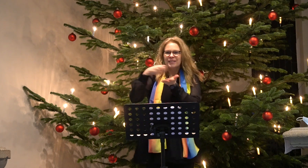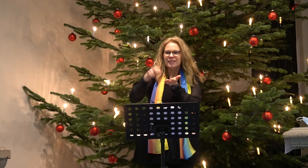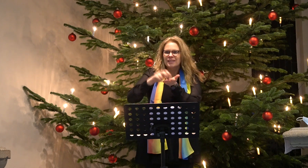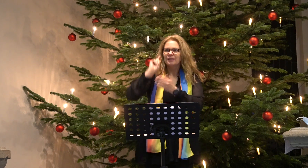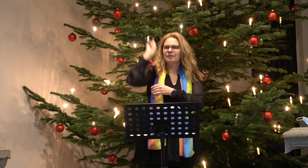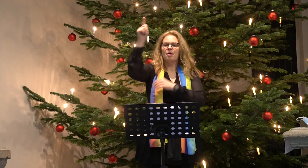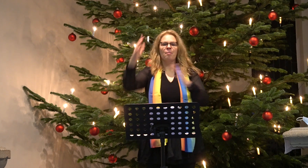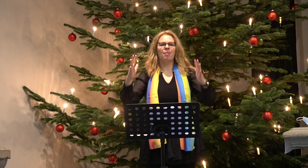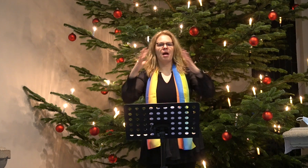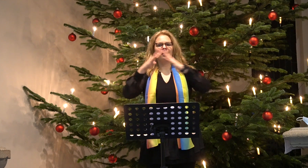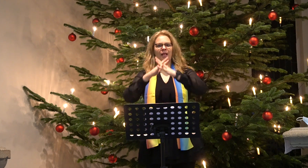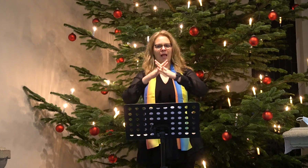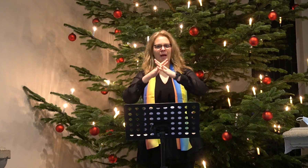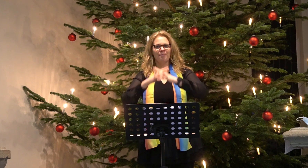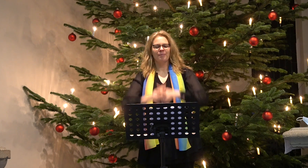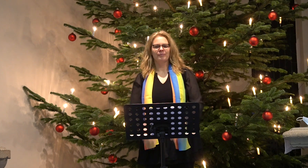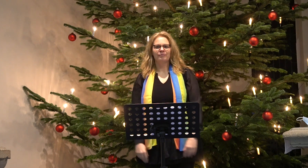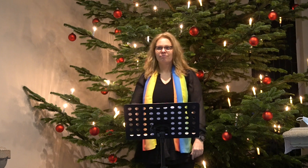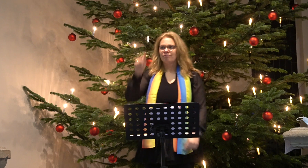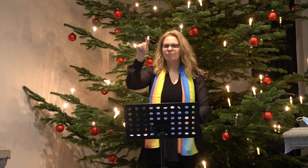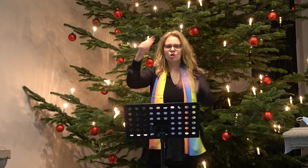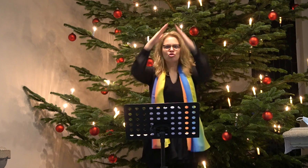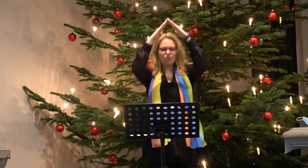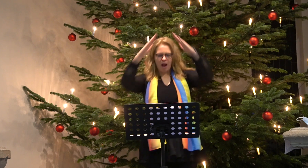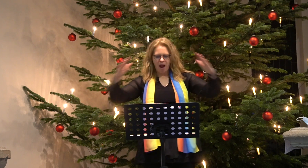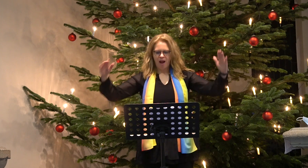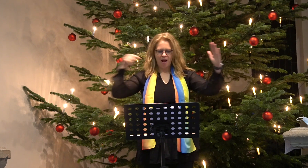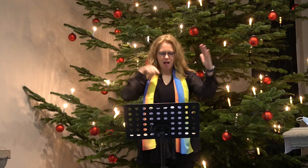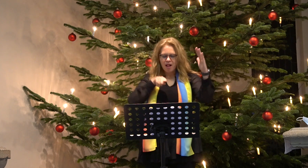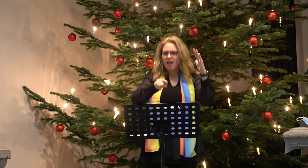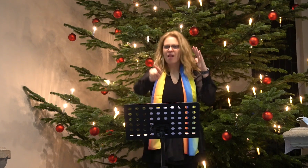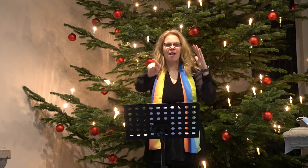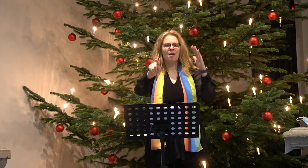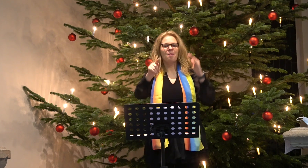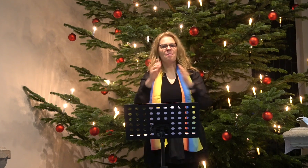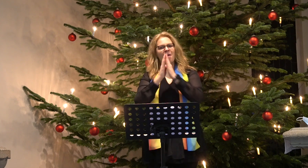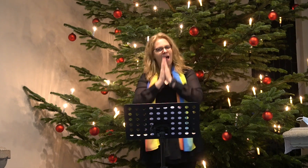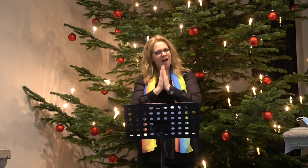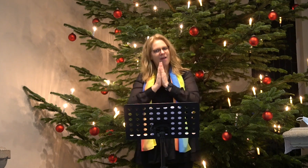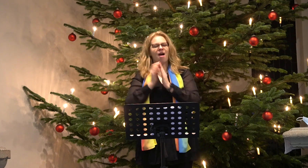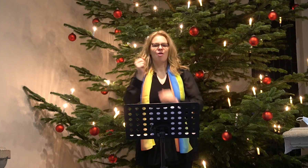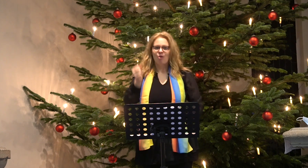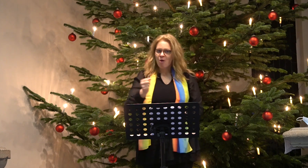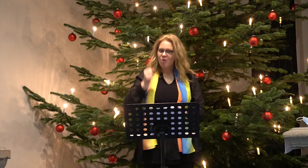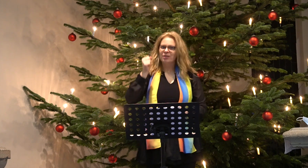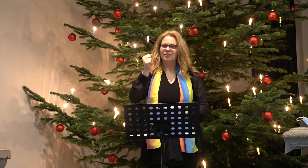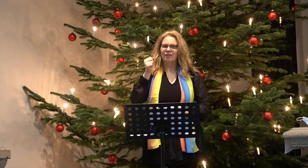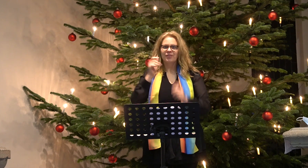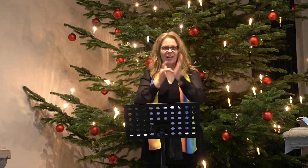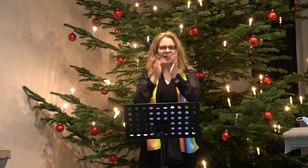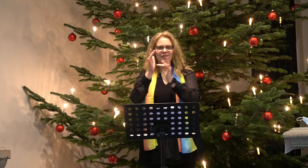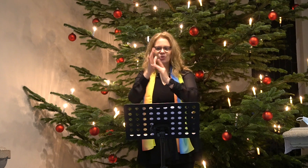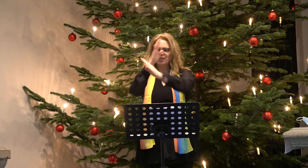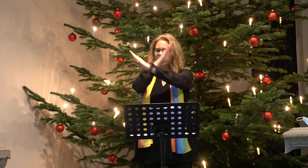Die Hirten laufen schnell zurück nach Bethlehem. Dort finden sie im Stall Maria und